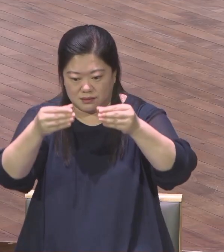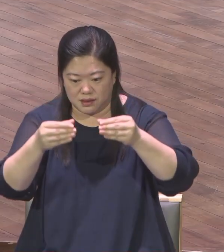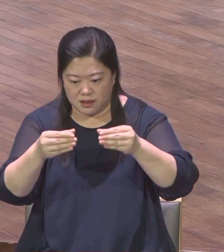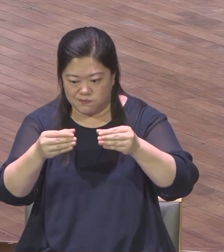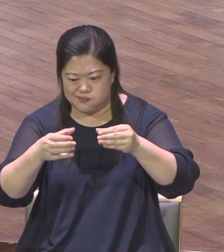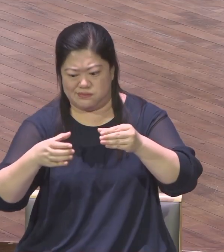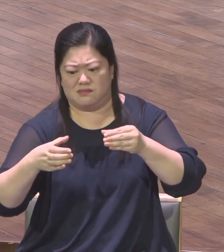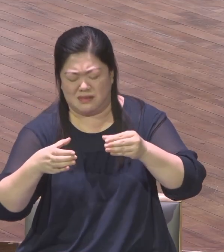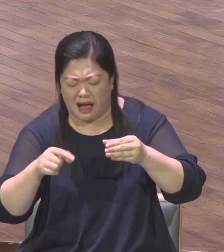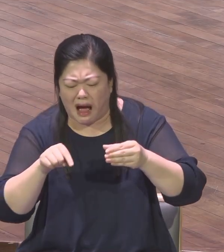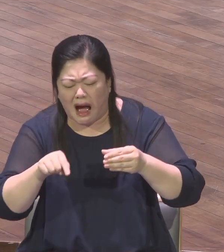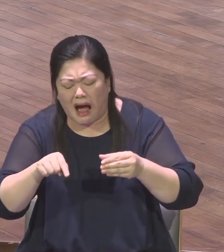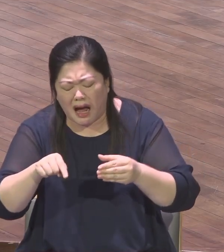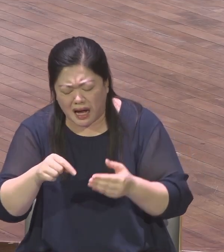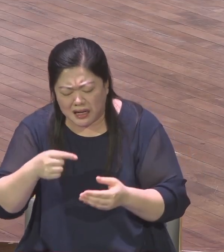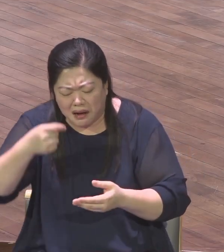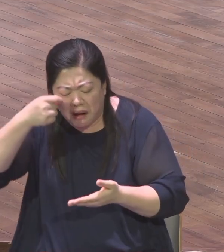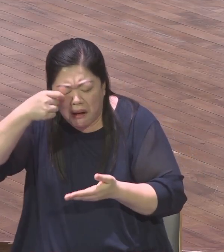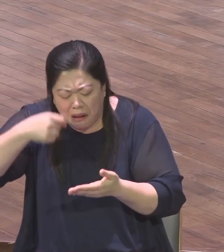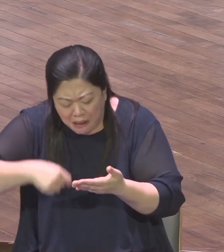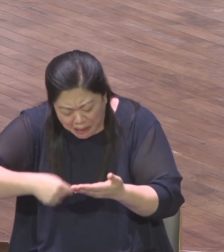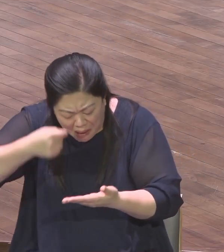어려서부터 본 어머니의 모습.